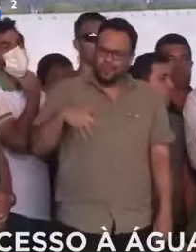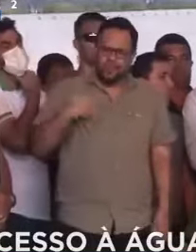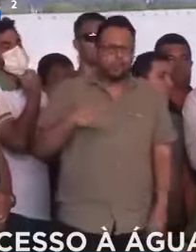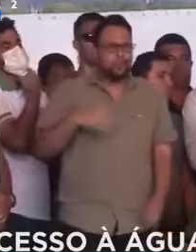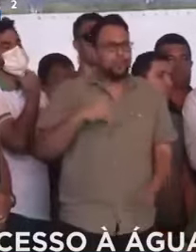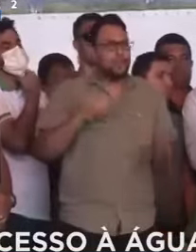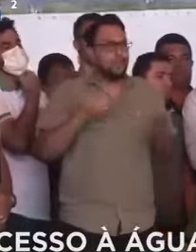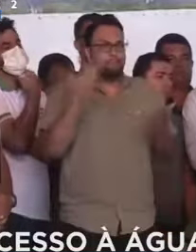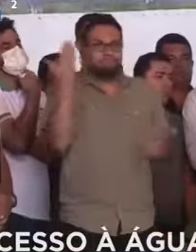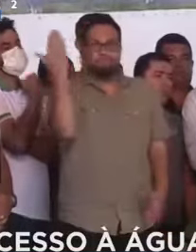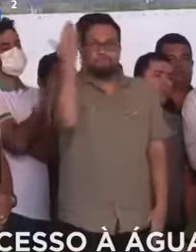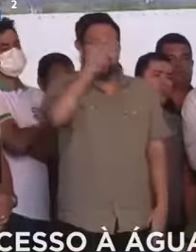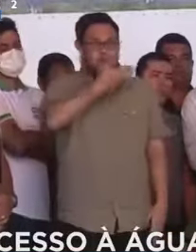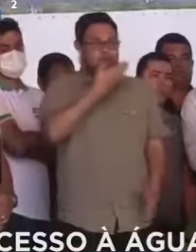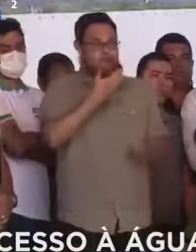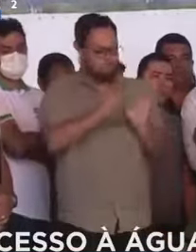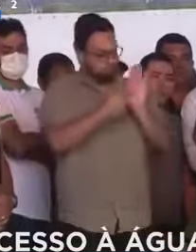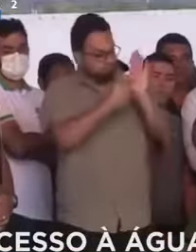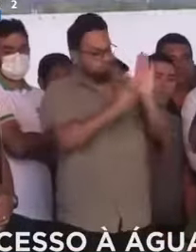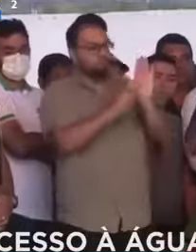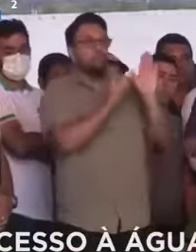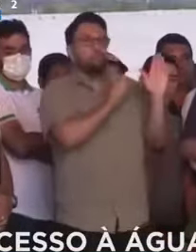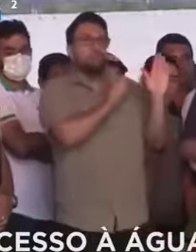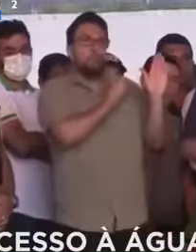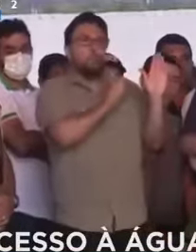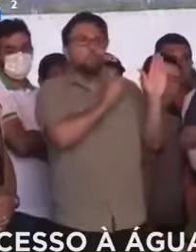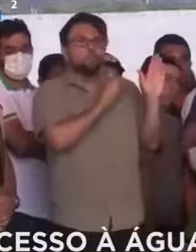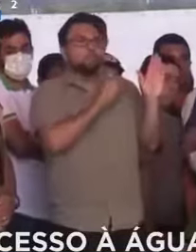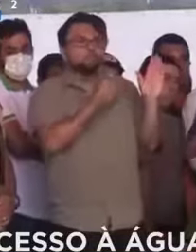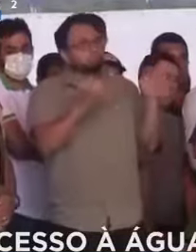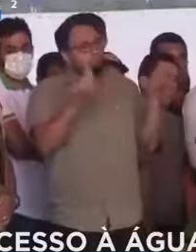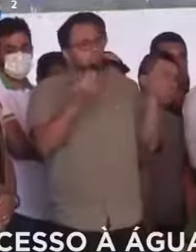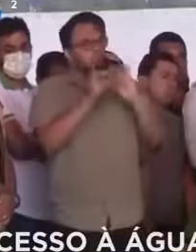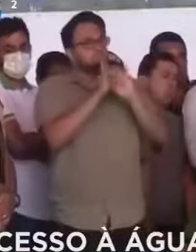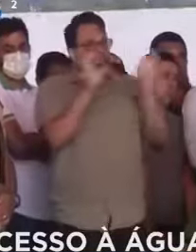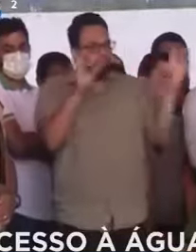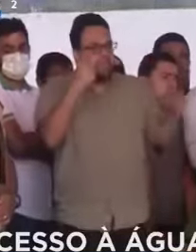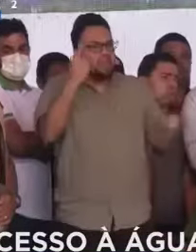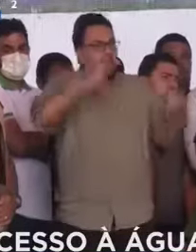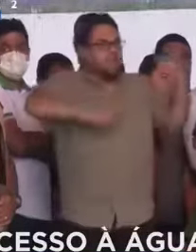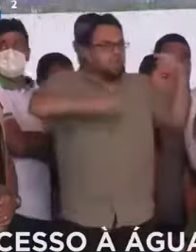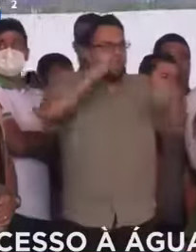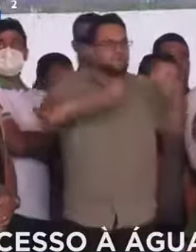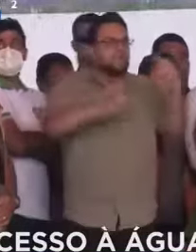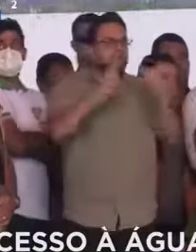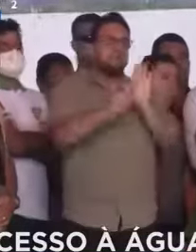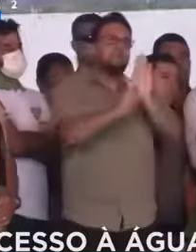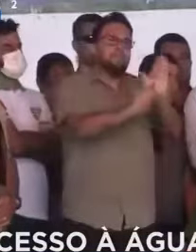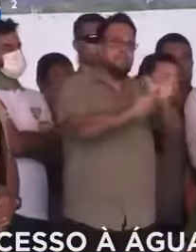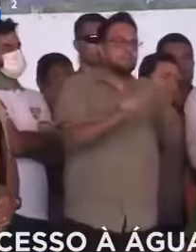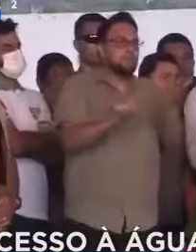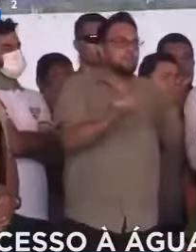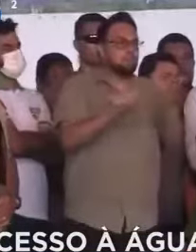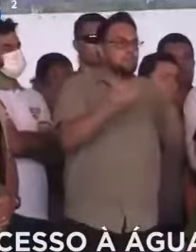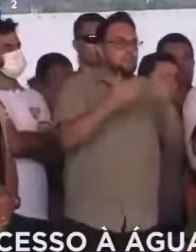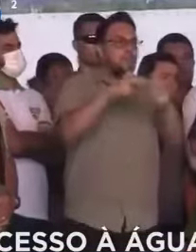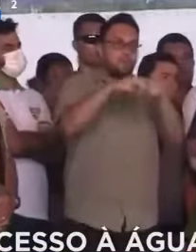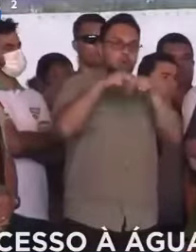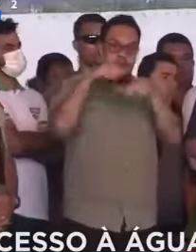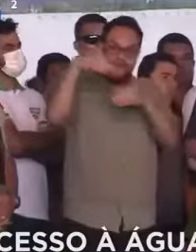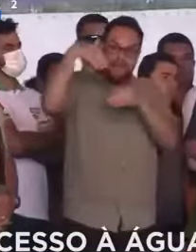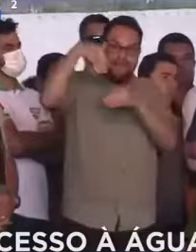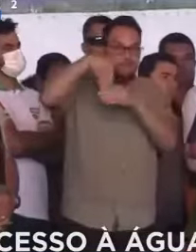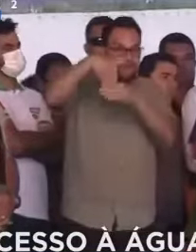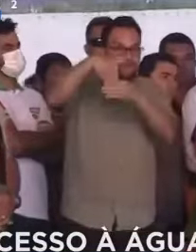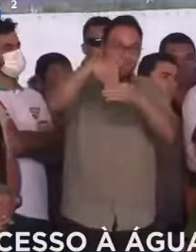números que nós vamos debater, vamos mostrar por ocasião das eleições, no preço